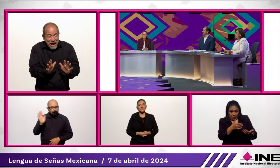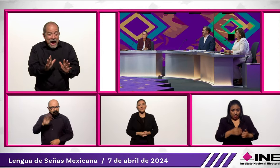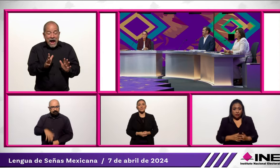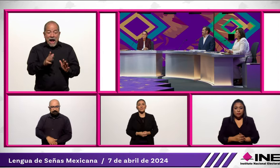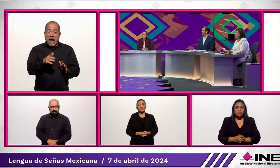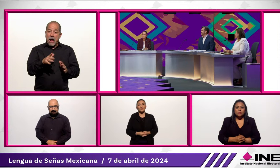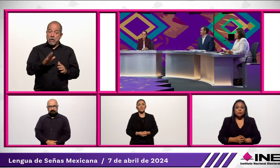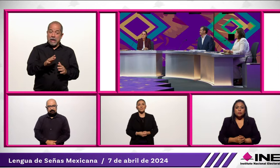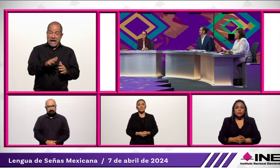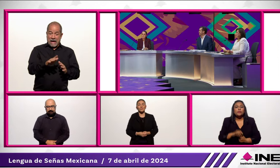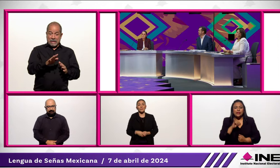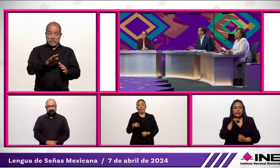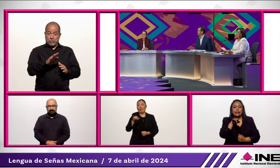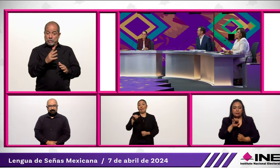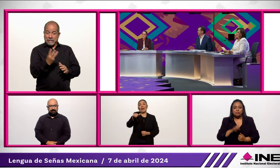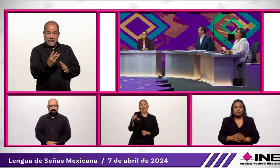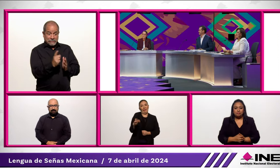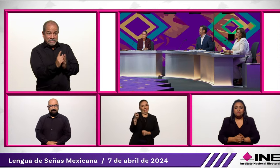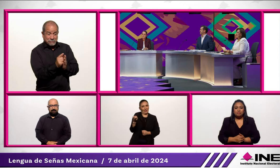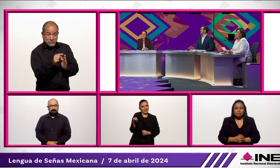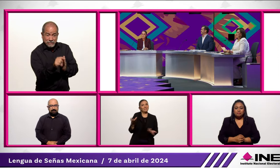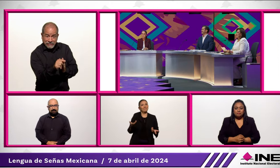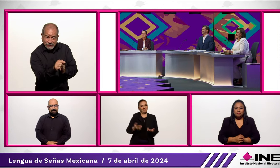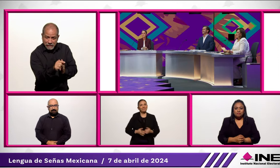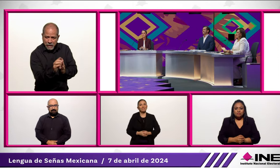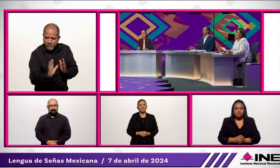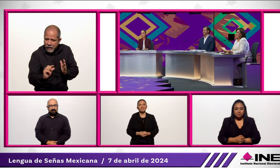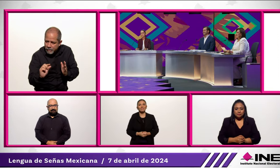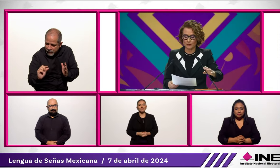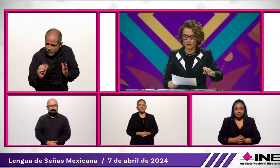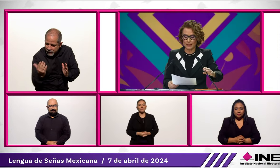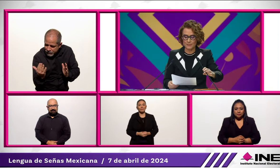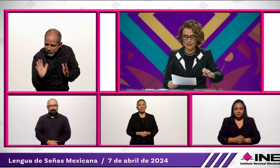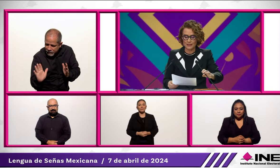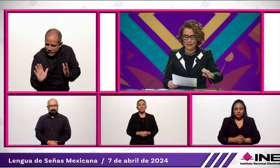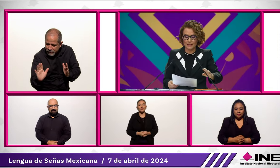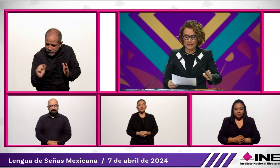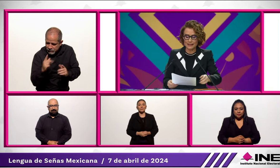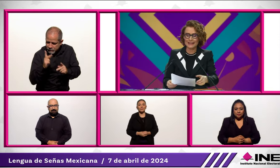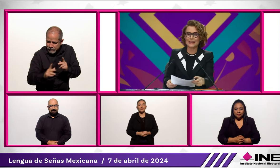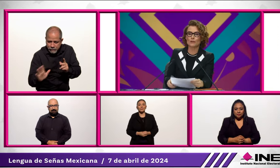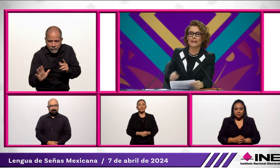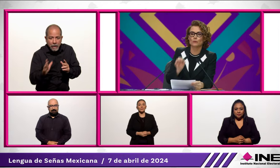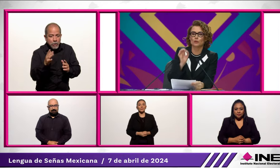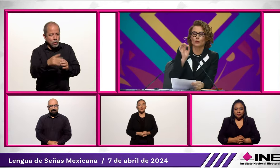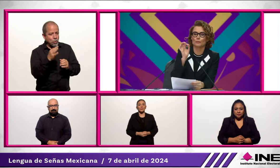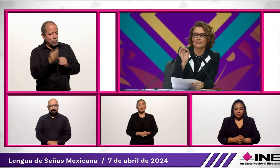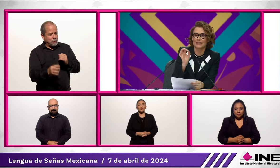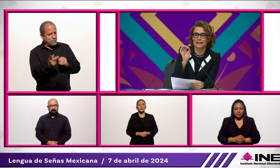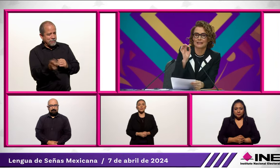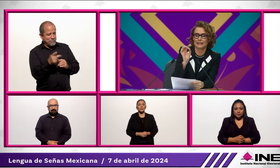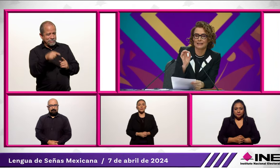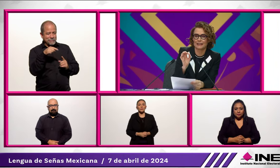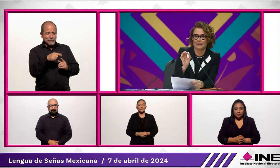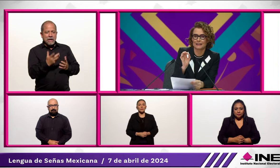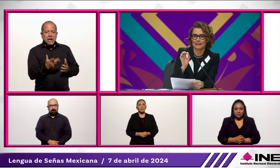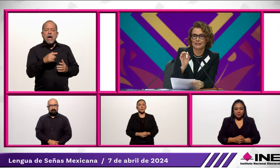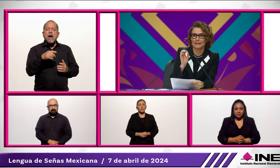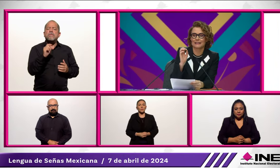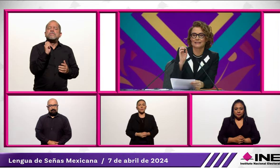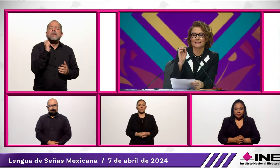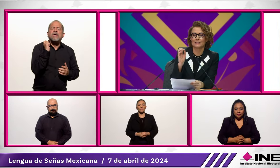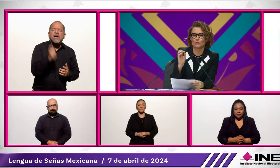segundos es lo de que te... Vamos, si me permiten, voy a hacer esta última pregunta. ¿Qué grado de autonomía